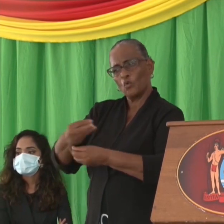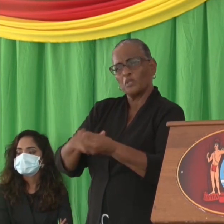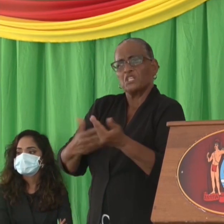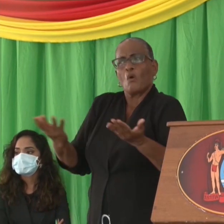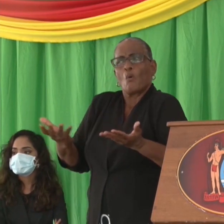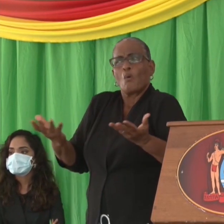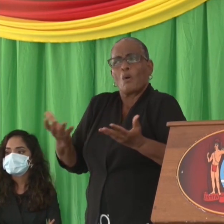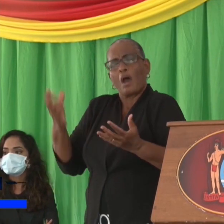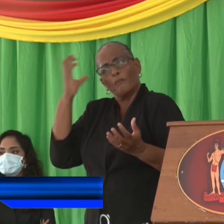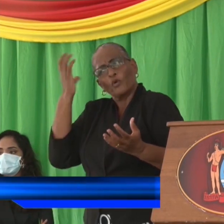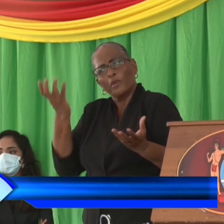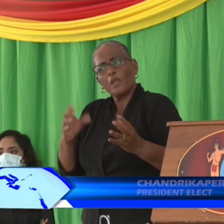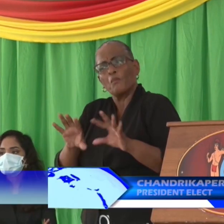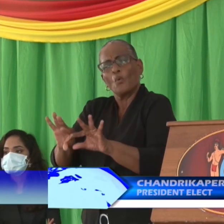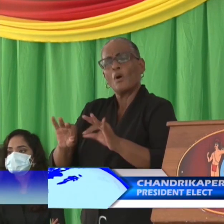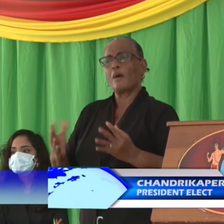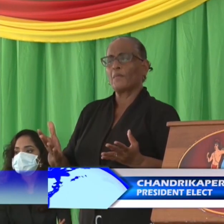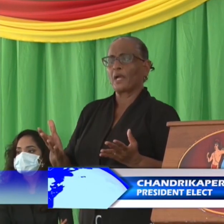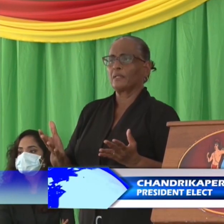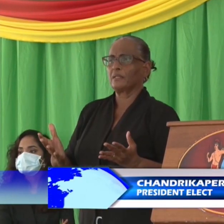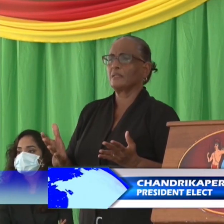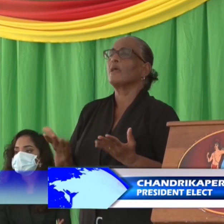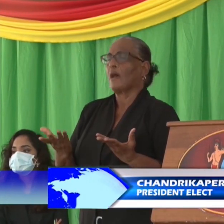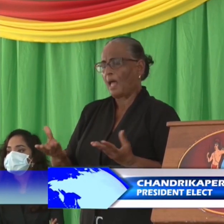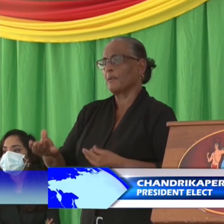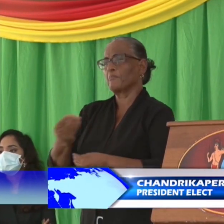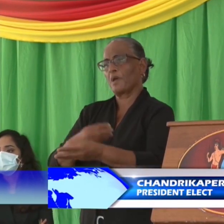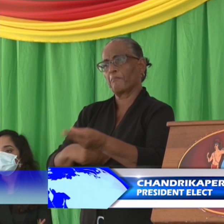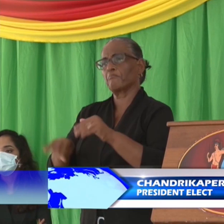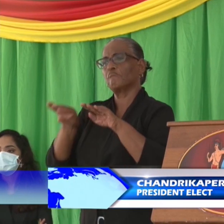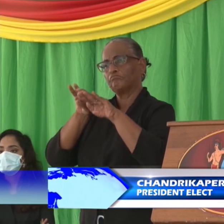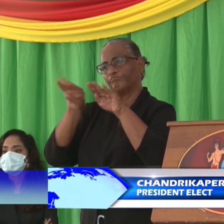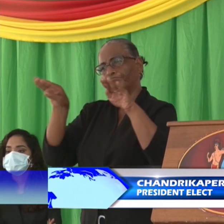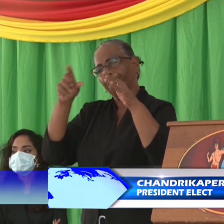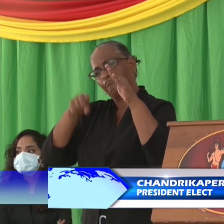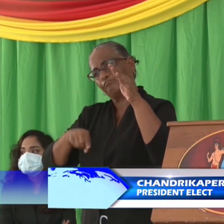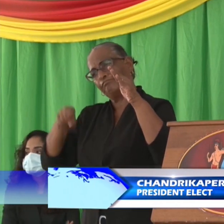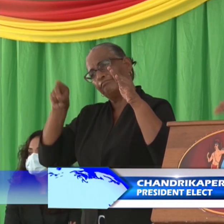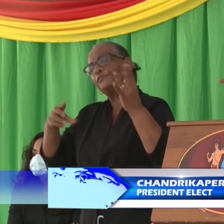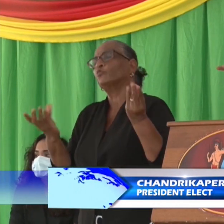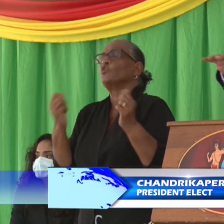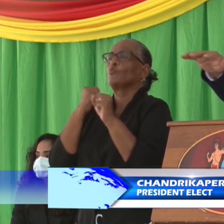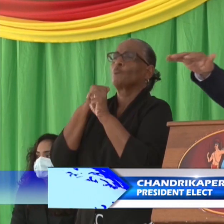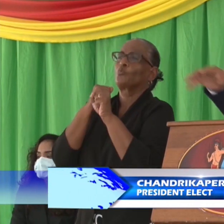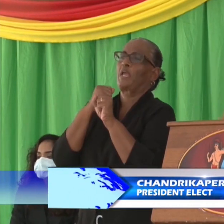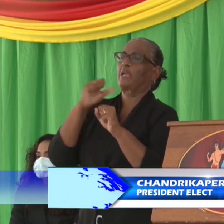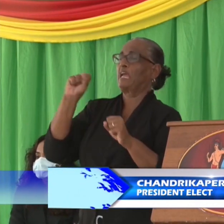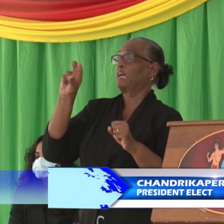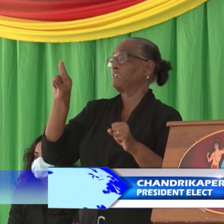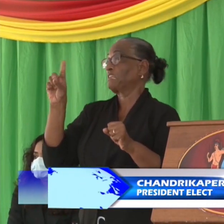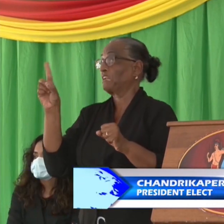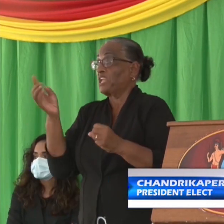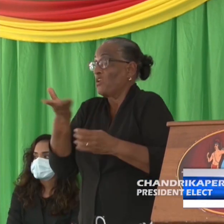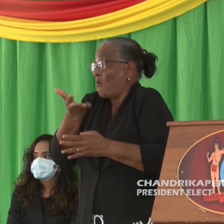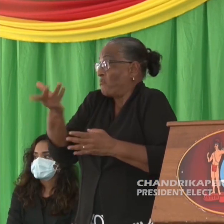zal zijn. Het zijn allemaal economische parameters die in werking gesteld moeten worden. Hoeveel SRD's zijn